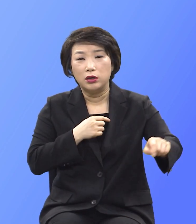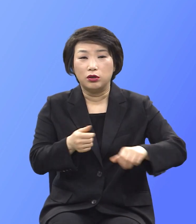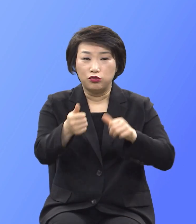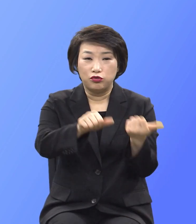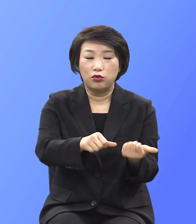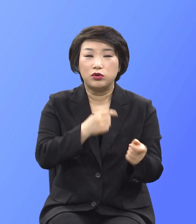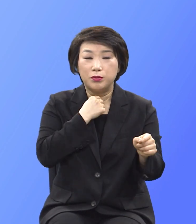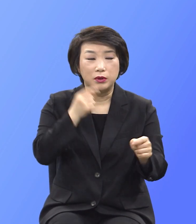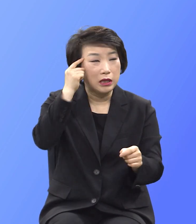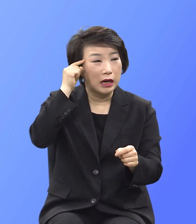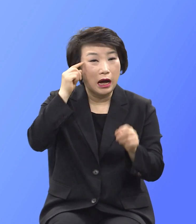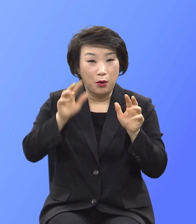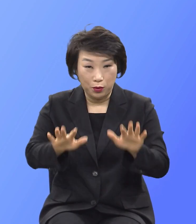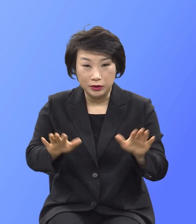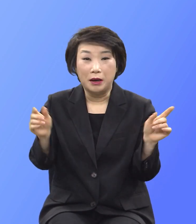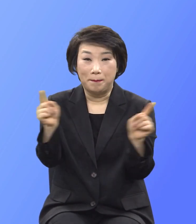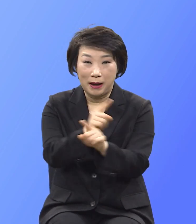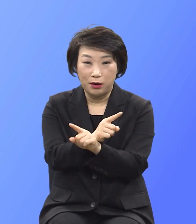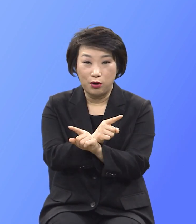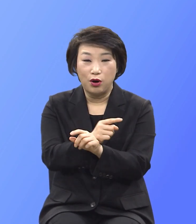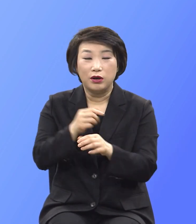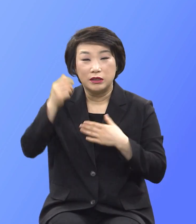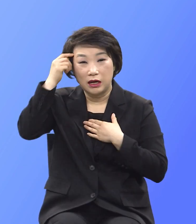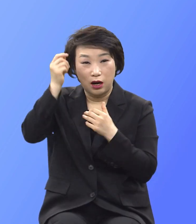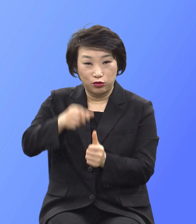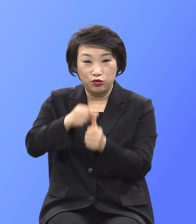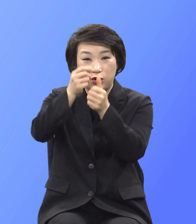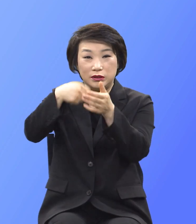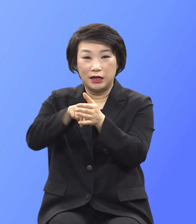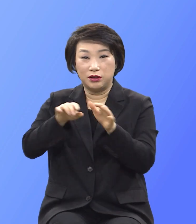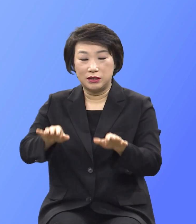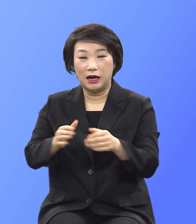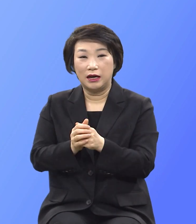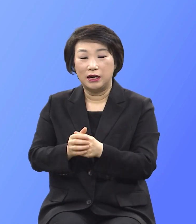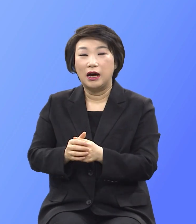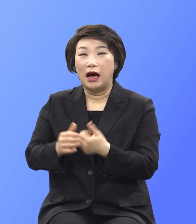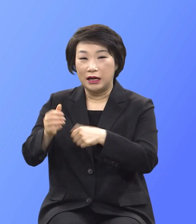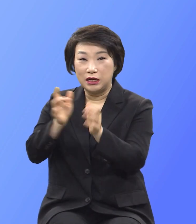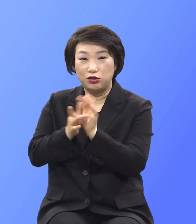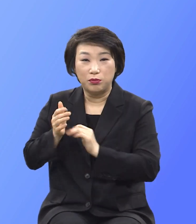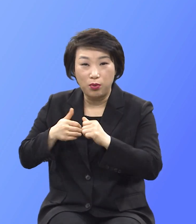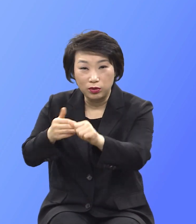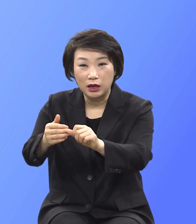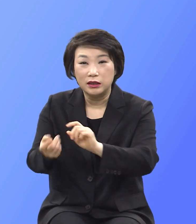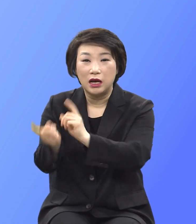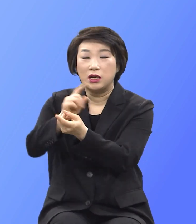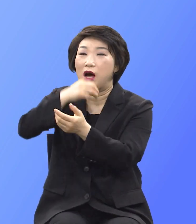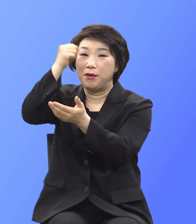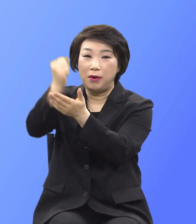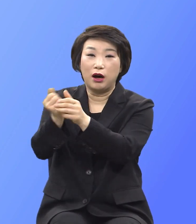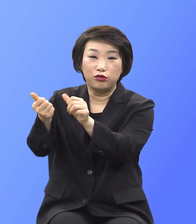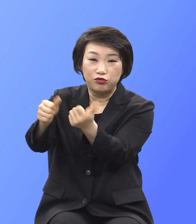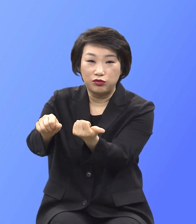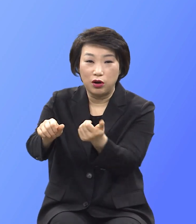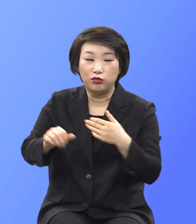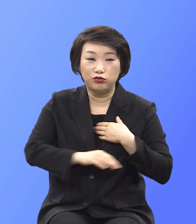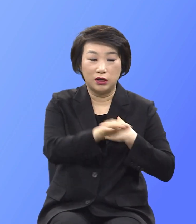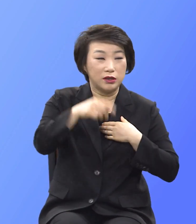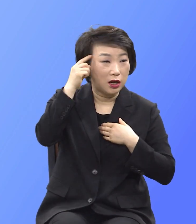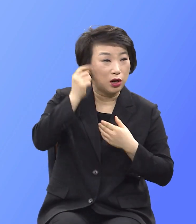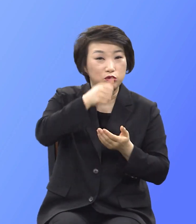이 생각을 바꿔 살려내기 위해서 아들을 죽여서 그 생각으로 범죄한 죄를